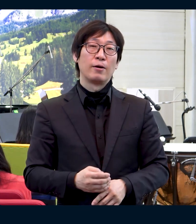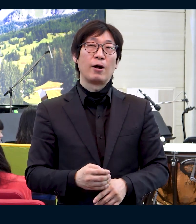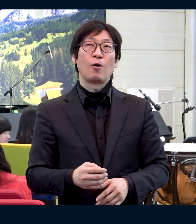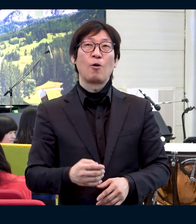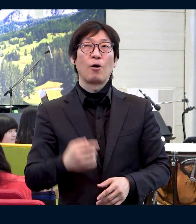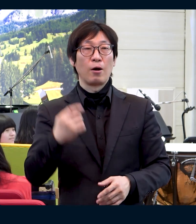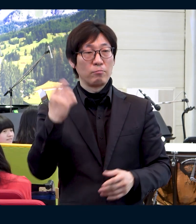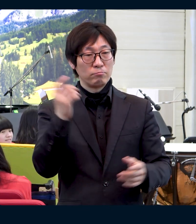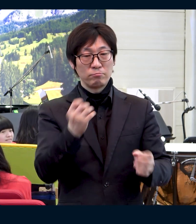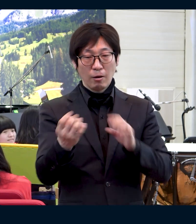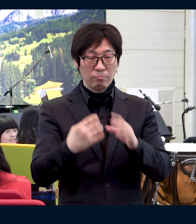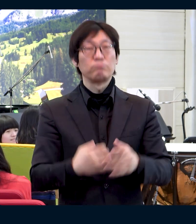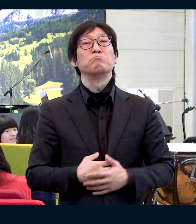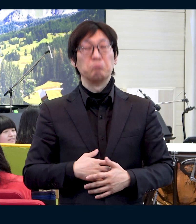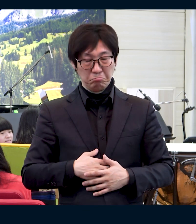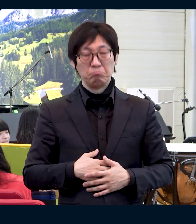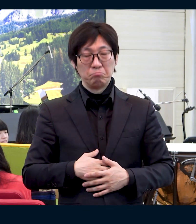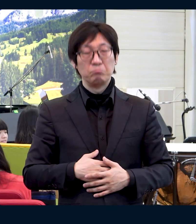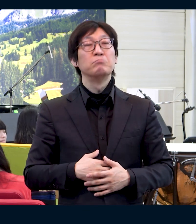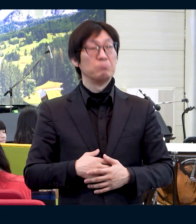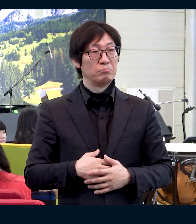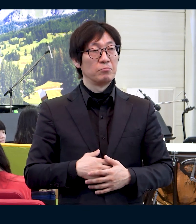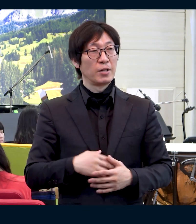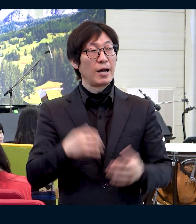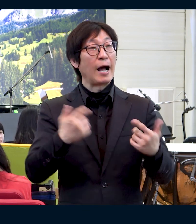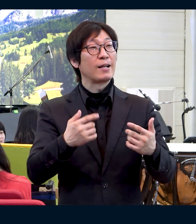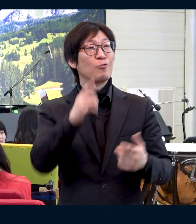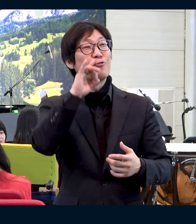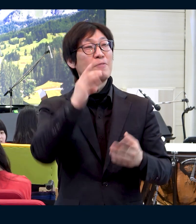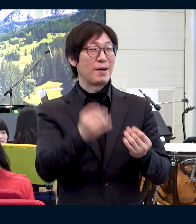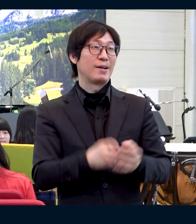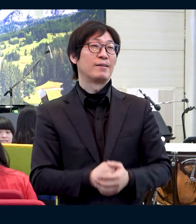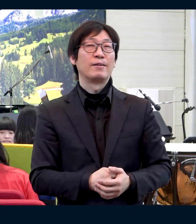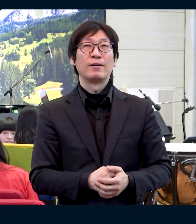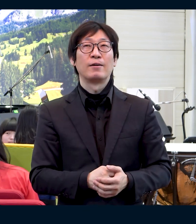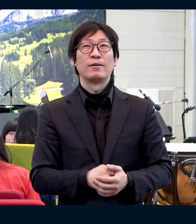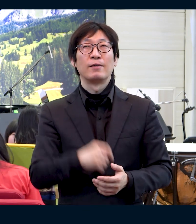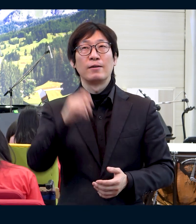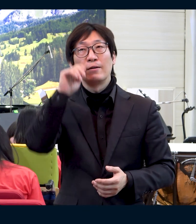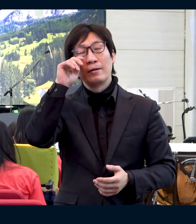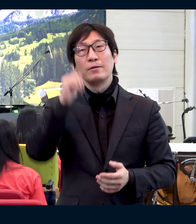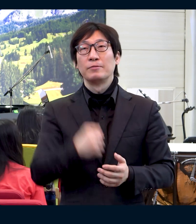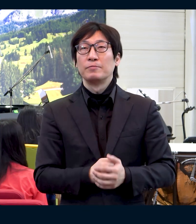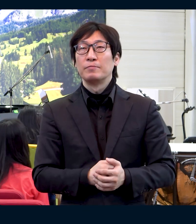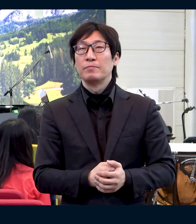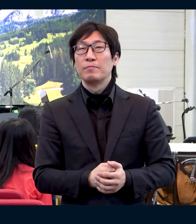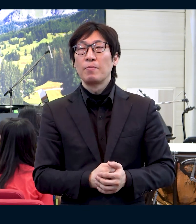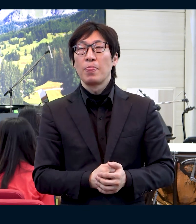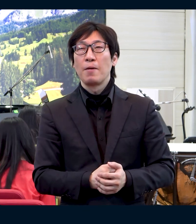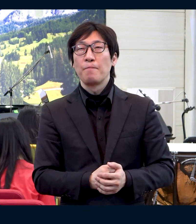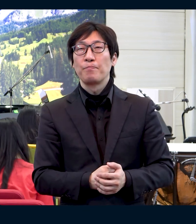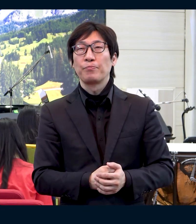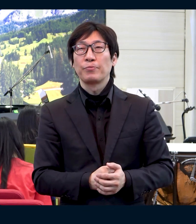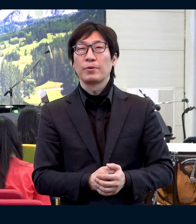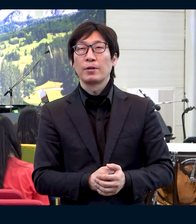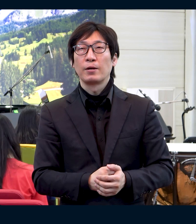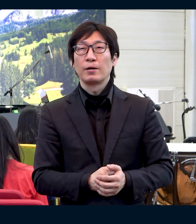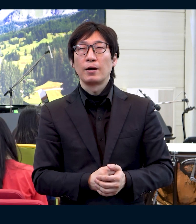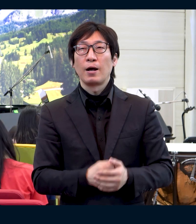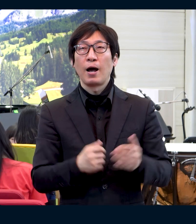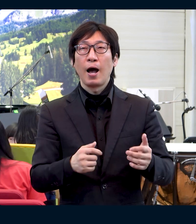그에게 큰 의미는 없었지만 정말 진지하게 늘 물어봤습니다. 또 가느다란 팔이었지만 정말